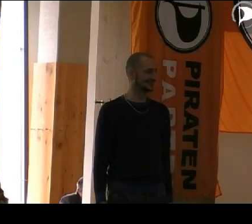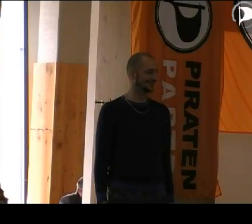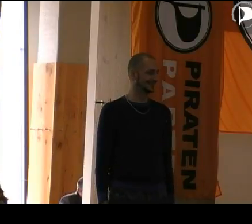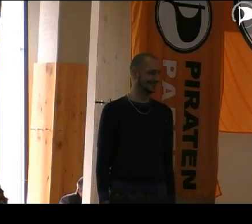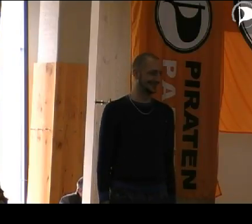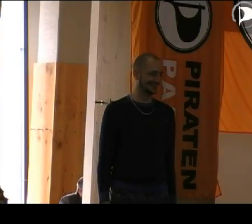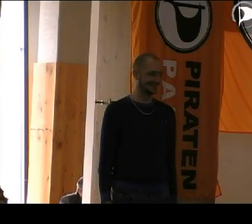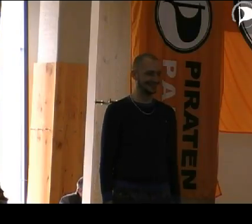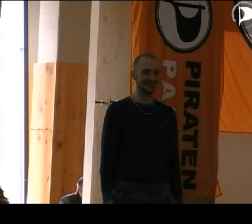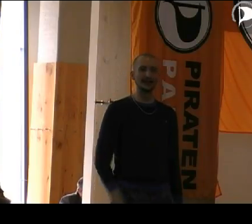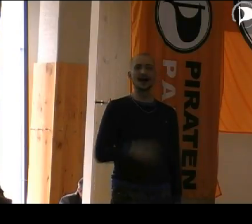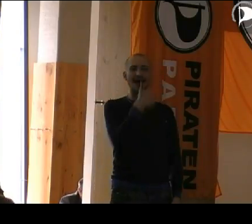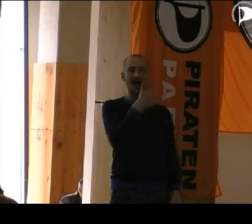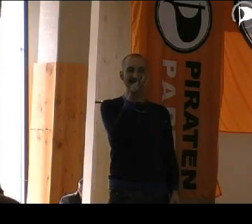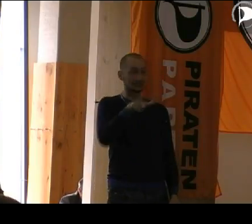119